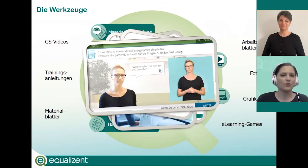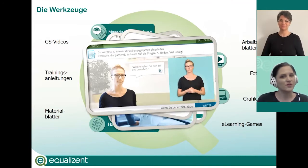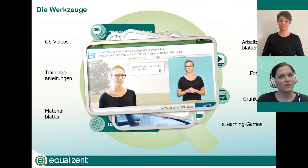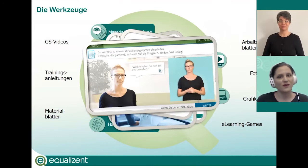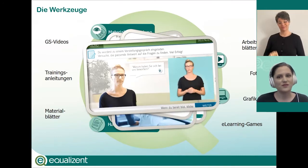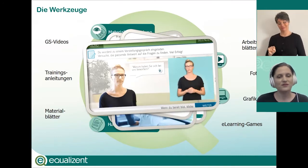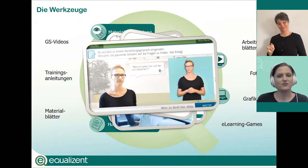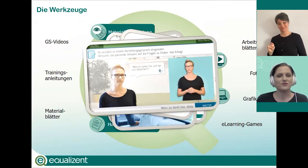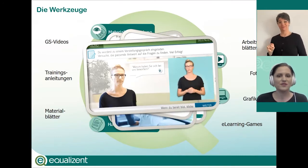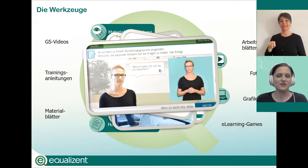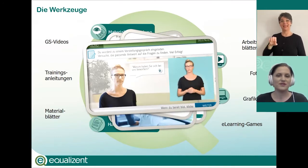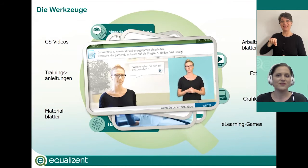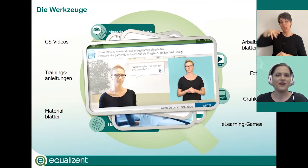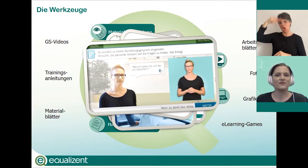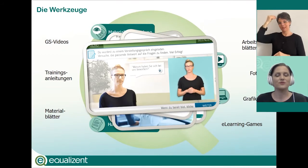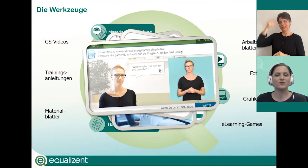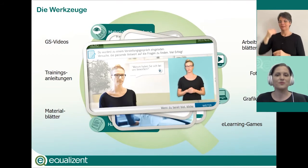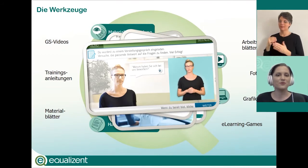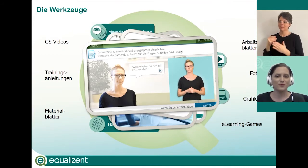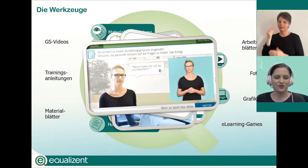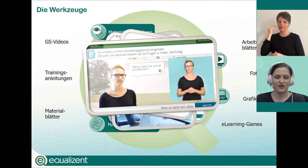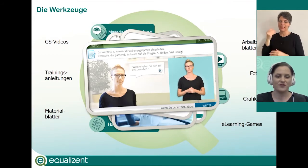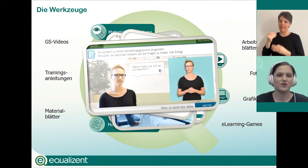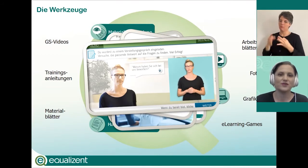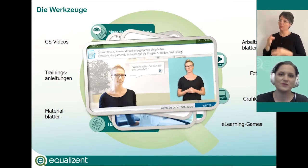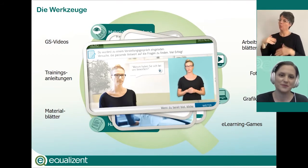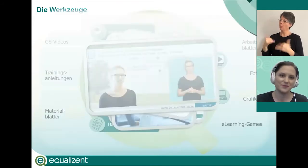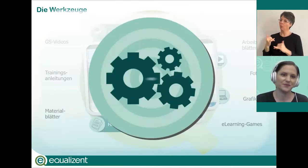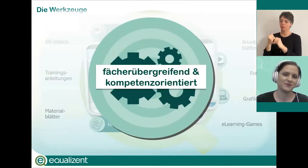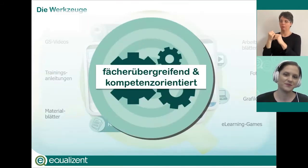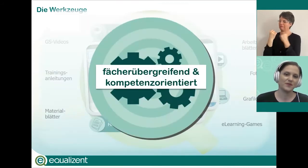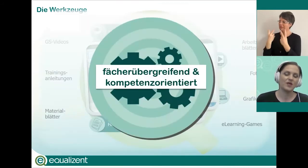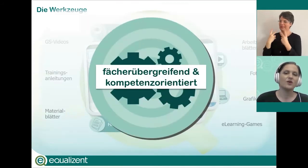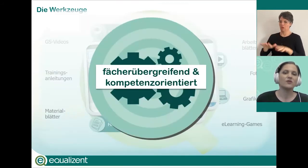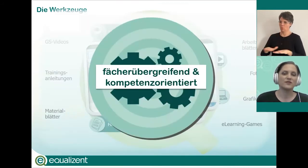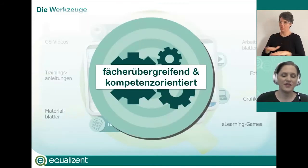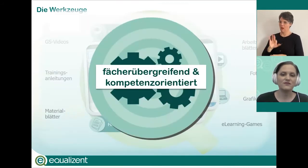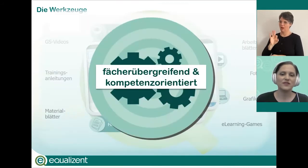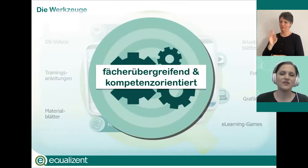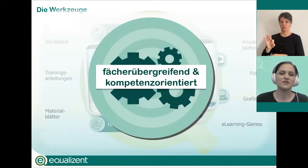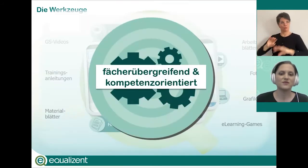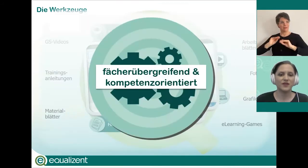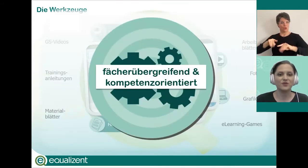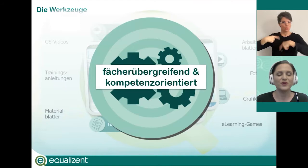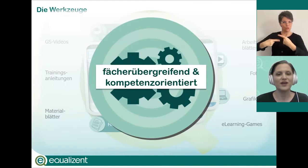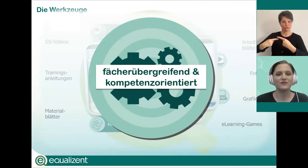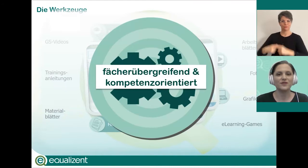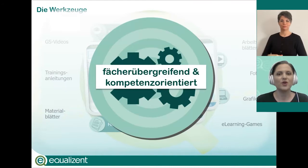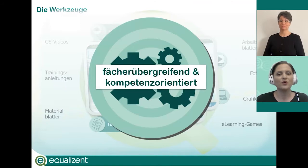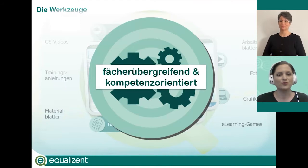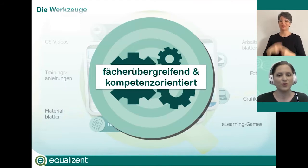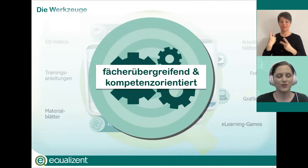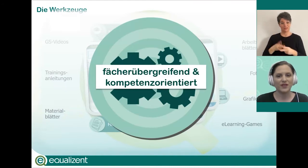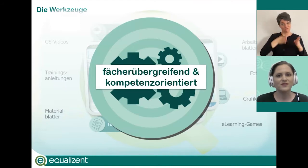eine große Basis unseres digitalen und pädagogischen Werkzeugs. Und ganz wichtig ist das